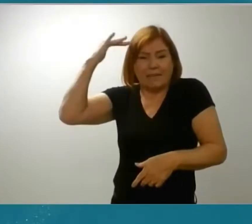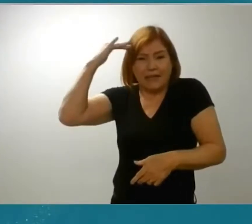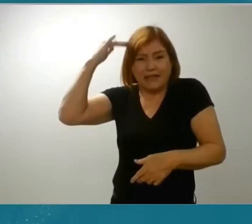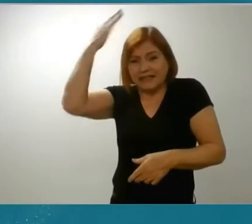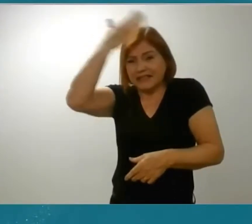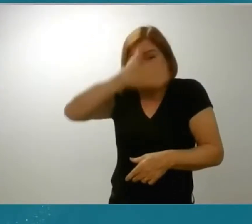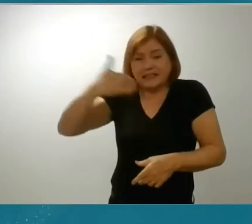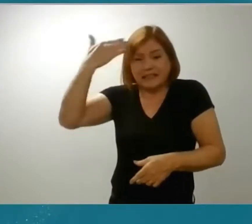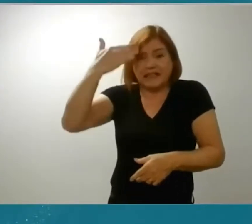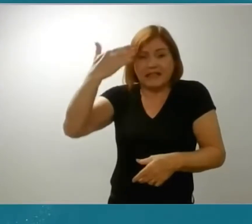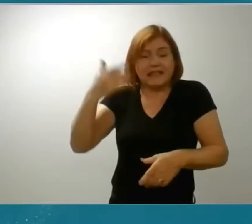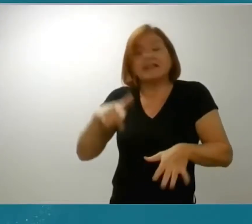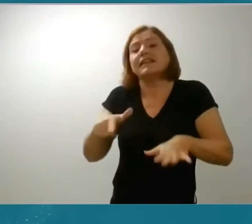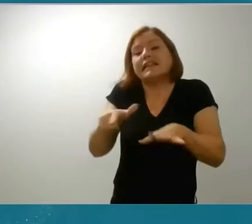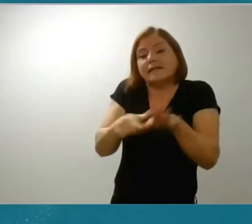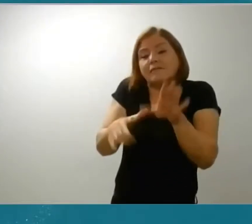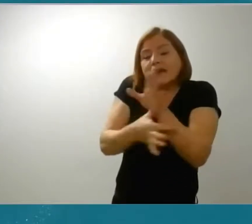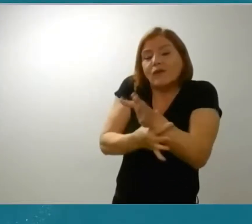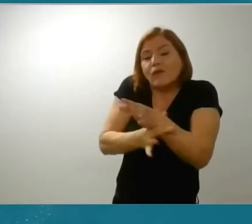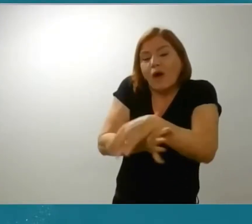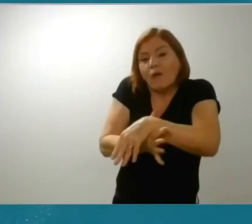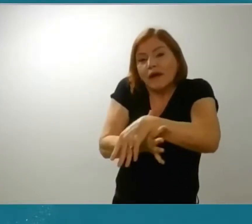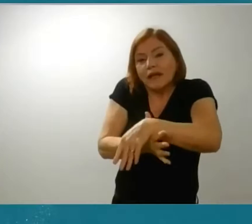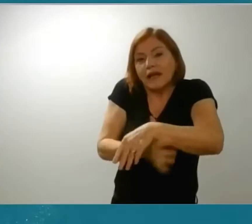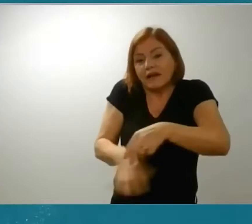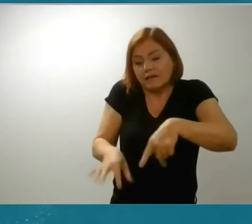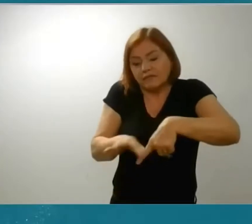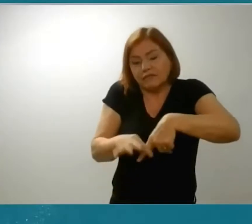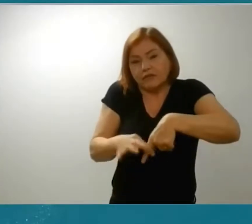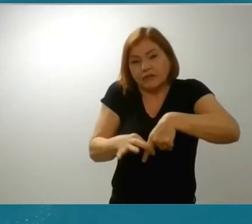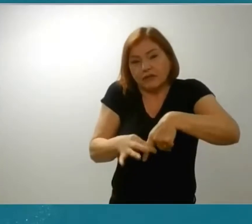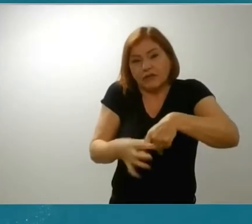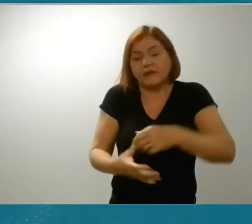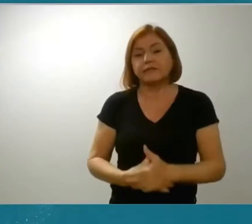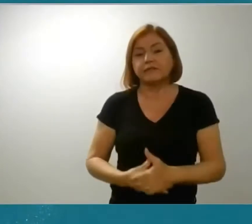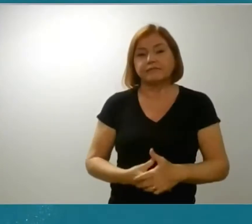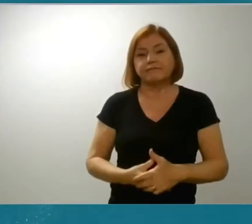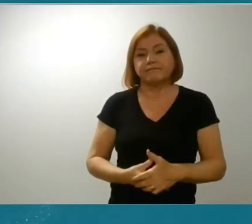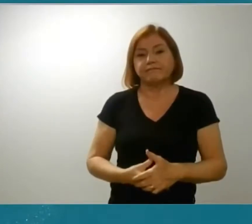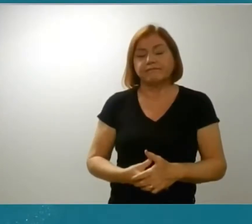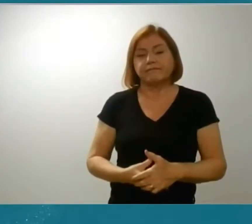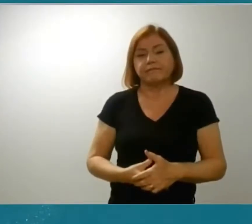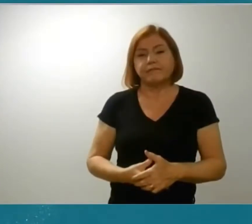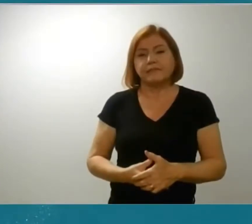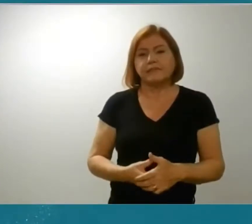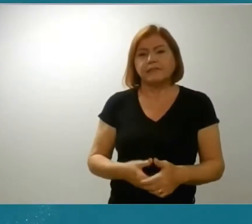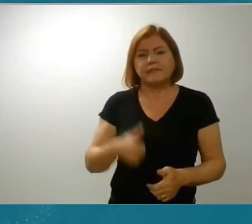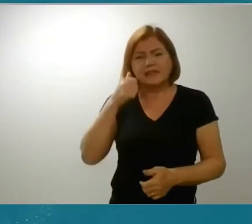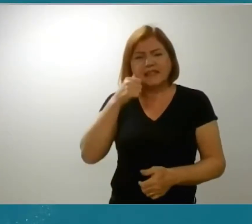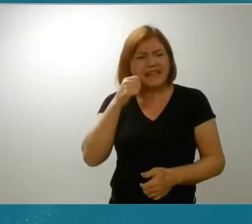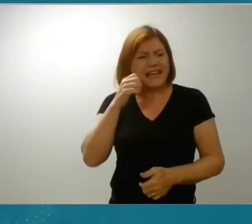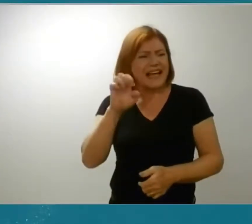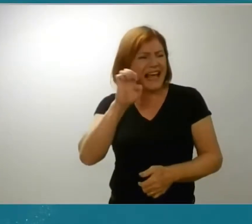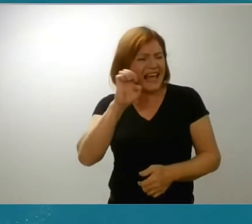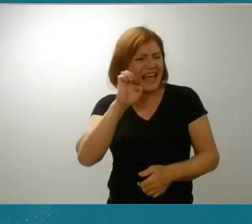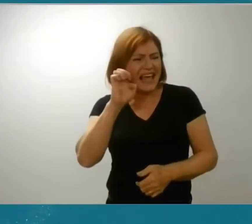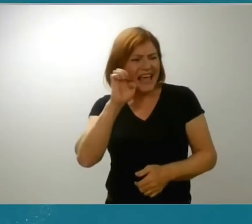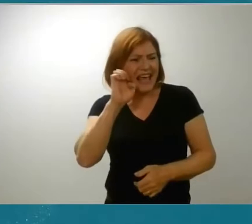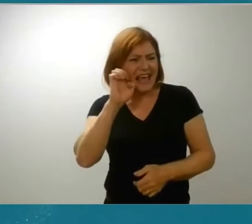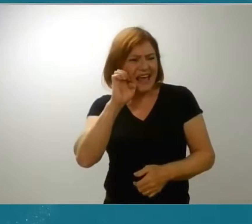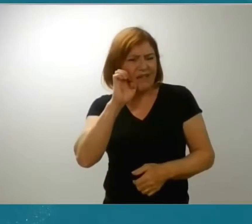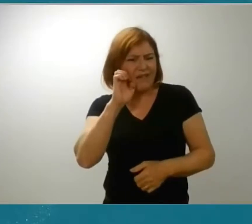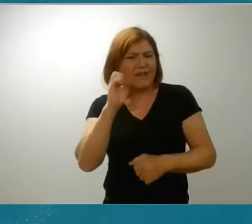aqui Deus promete a esta mulher que foi enganada pela serpente e que dela sairá